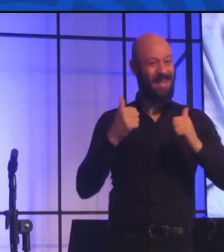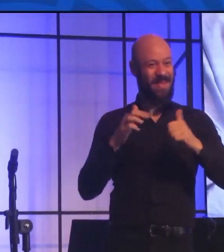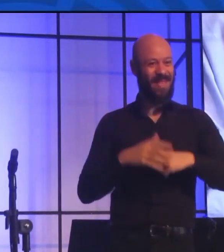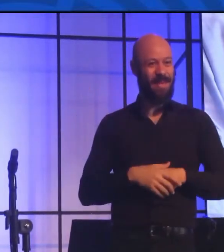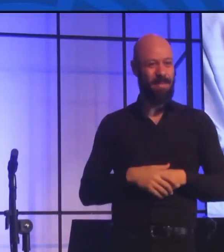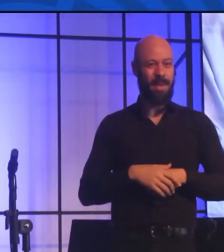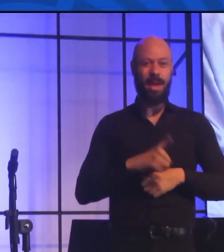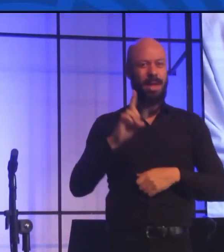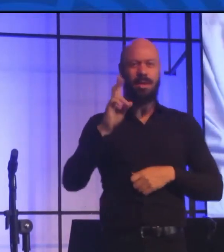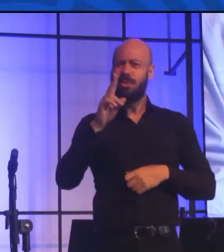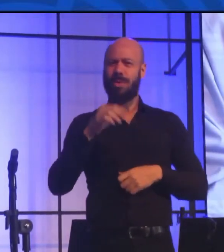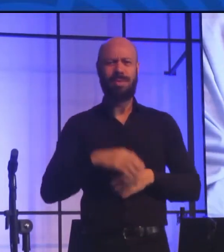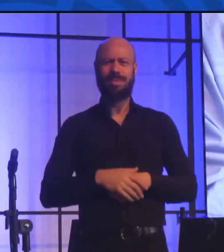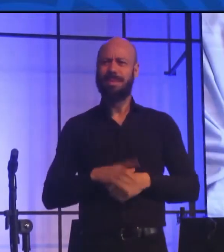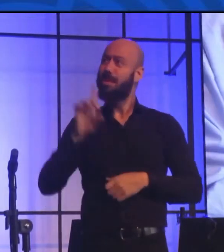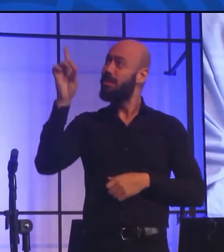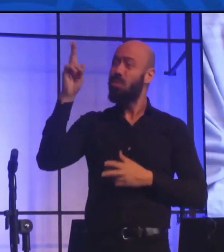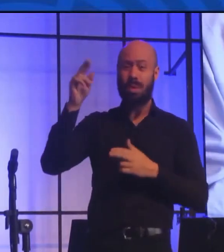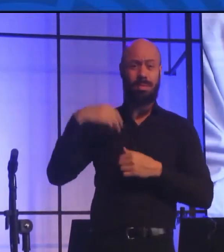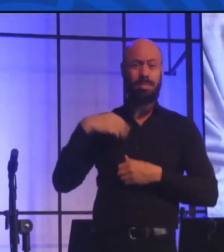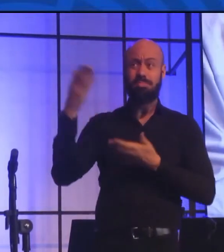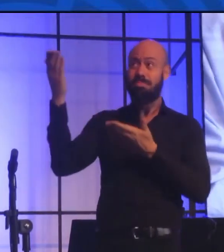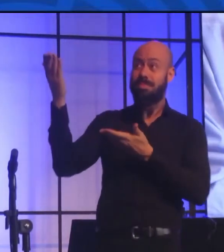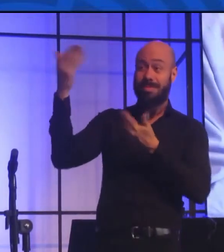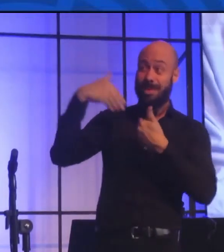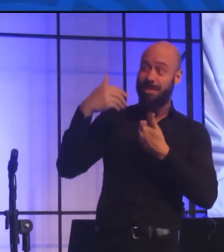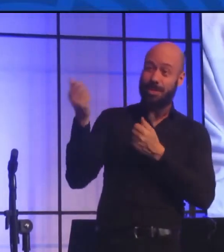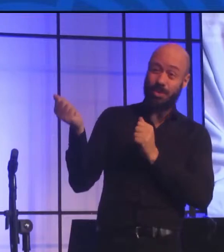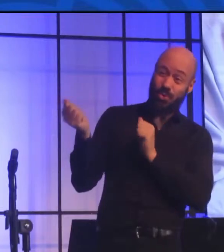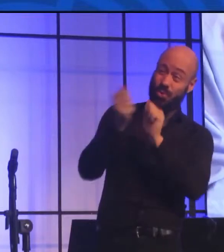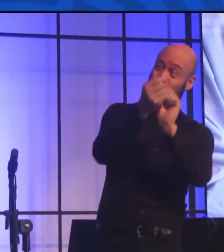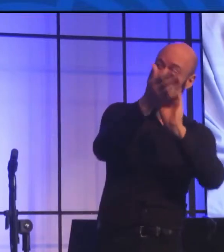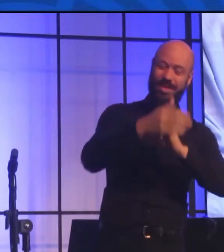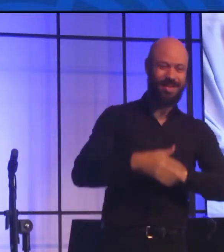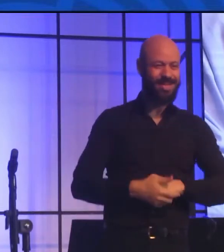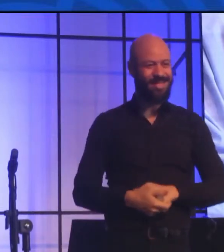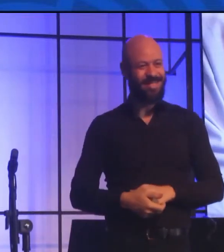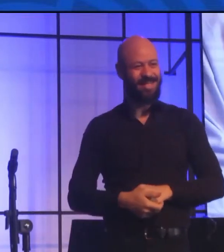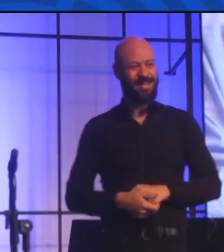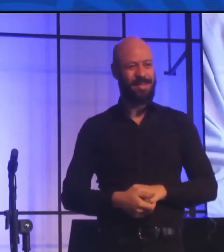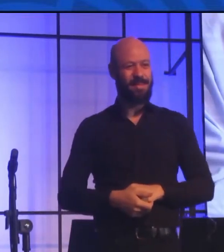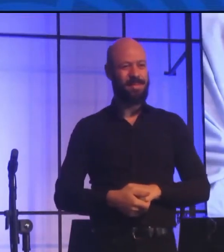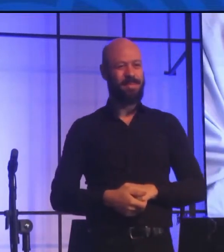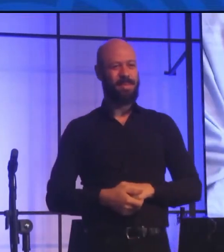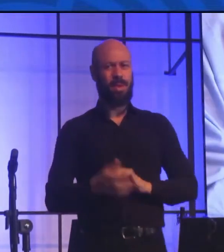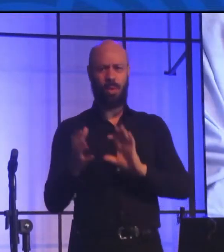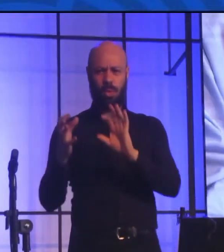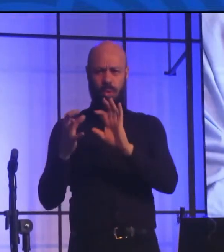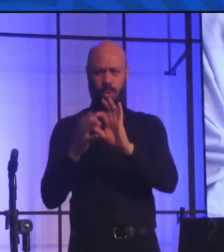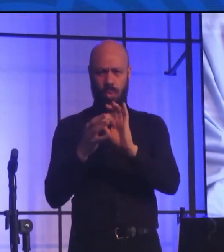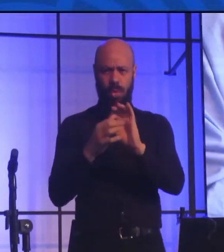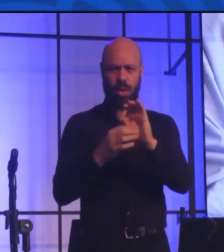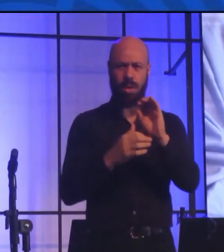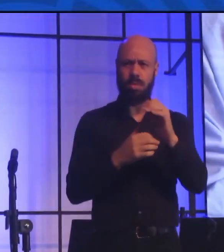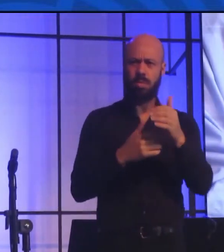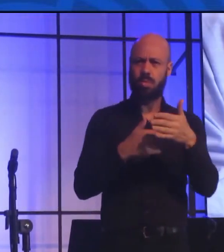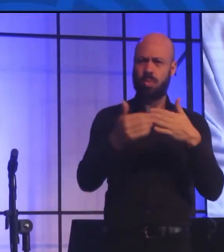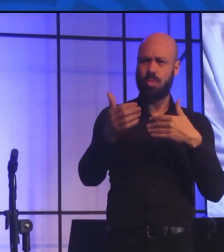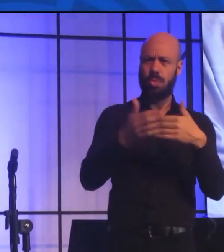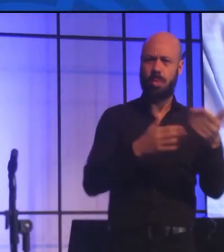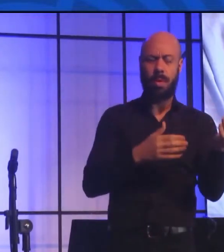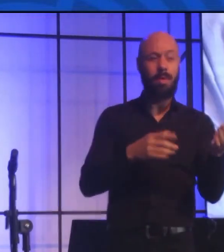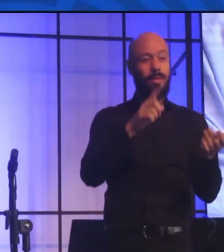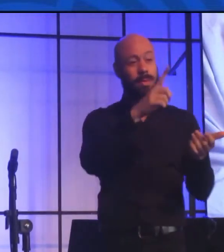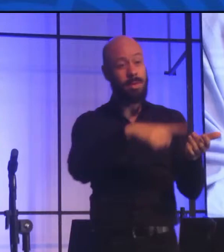com a presença de Deus em momentos, em situações, em circunstâncias, se você o